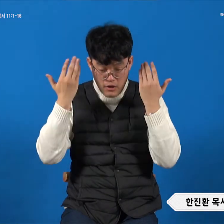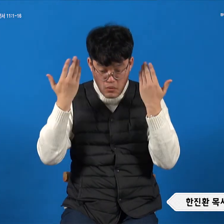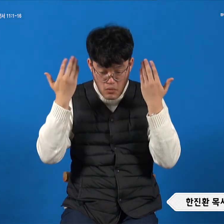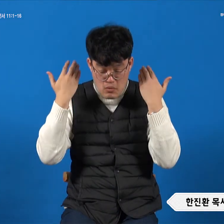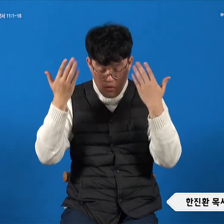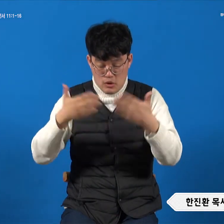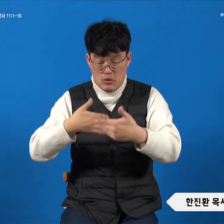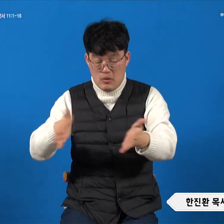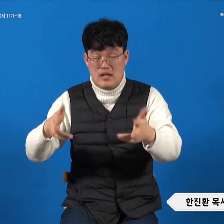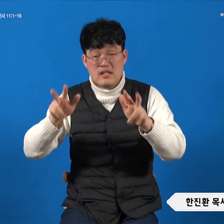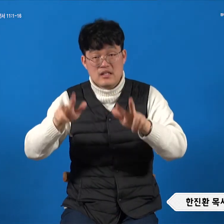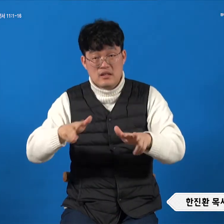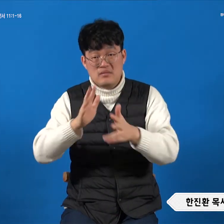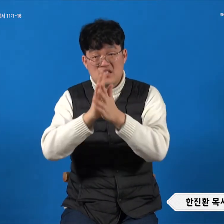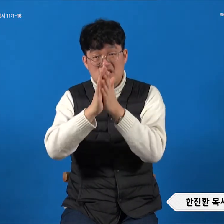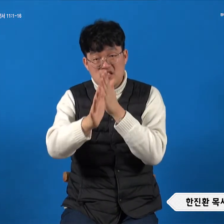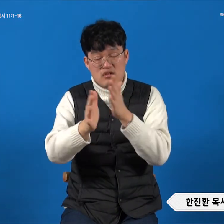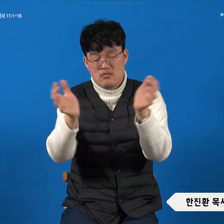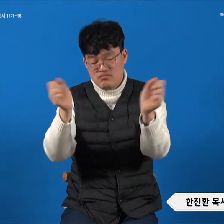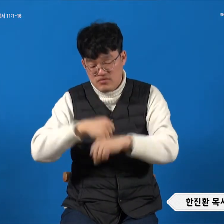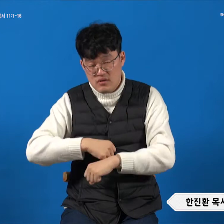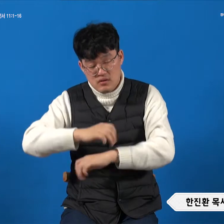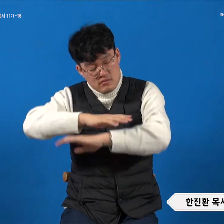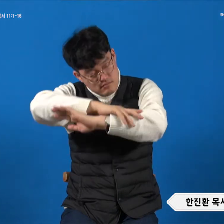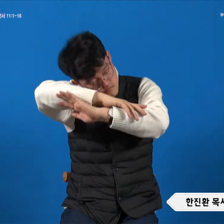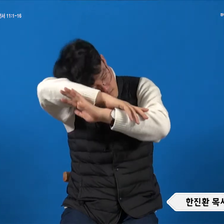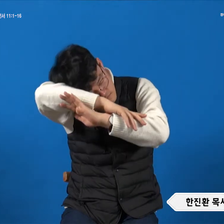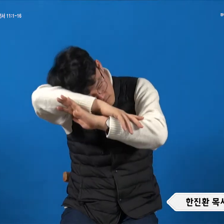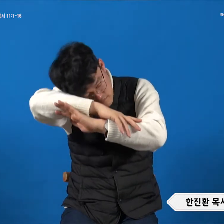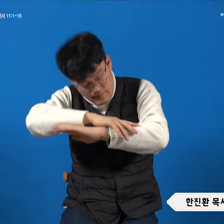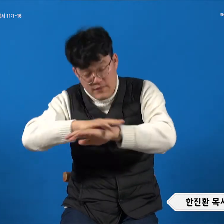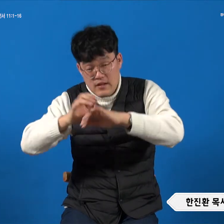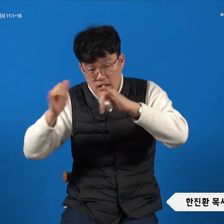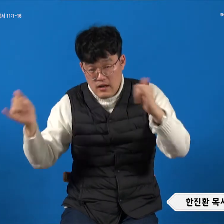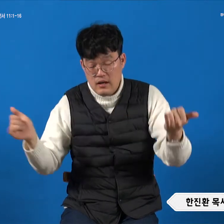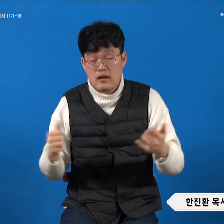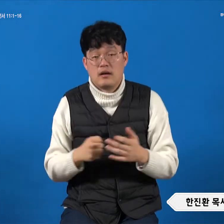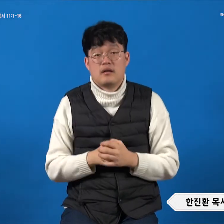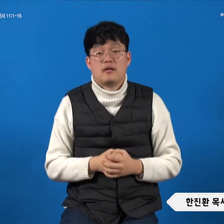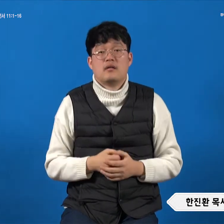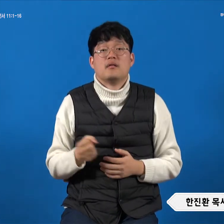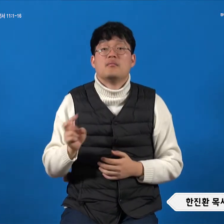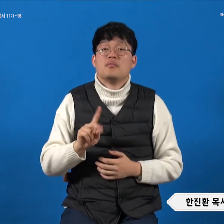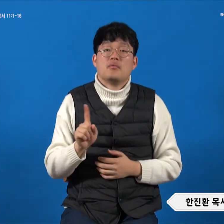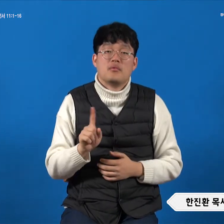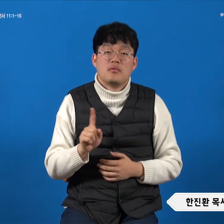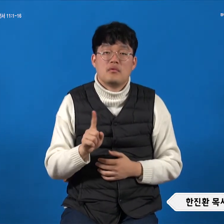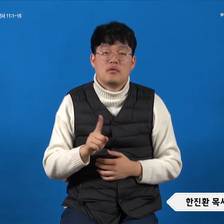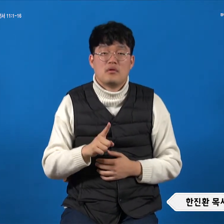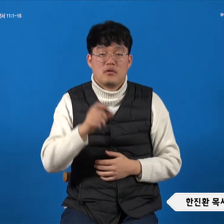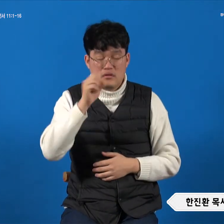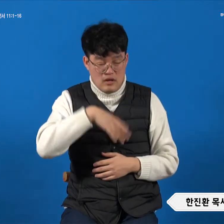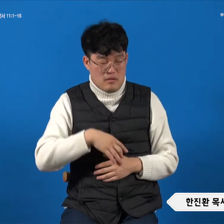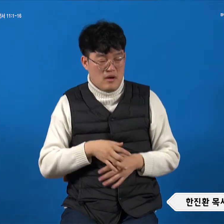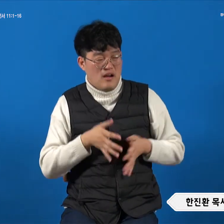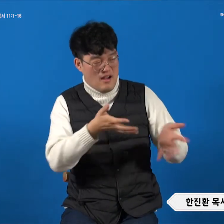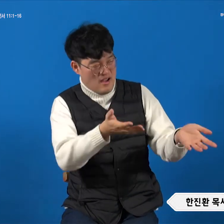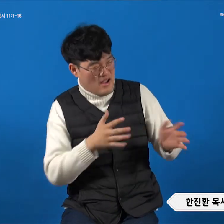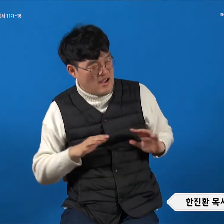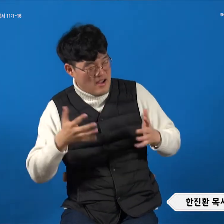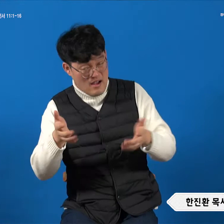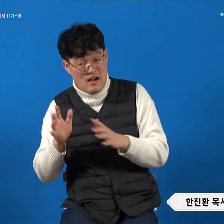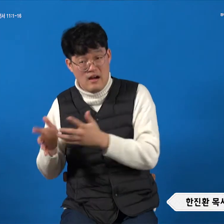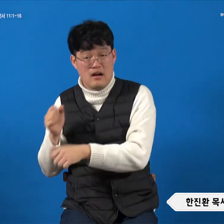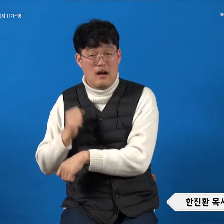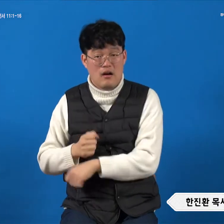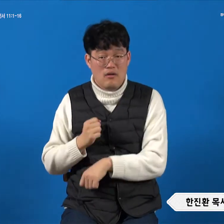무너졌다고 하지 않습니까? 그냥 엎드려 자는 친구가 없나 그냥 잡담하고